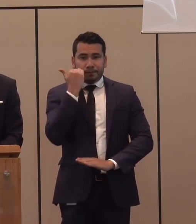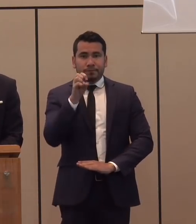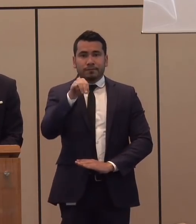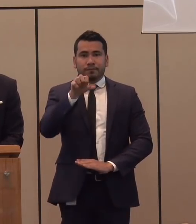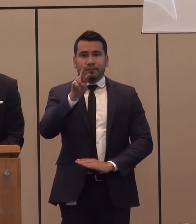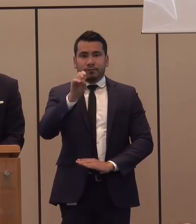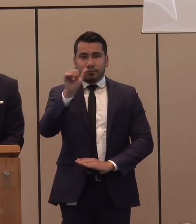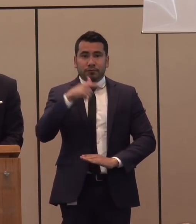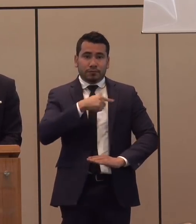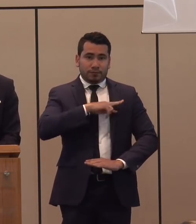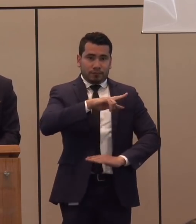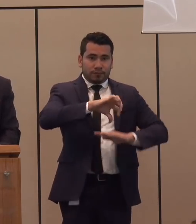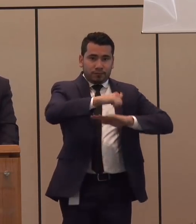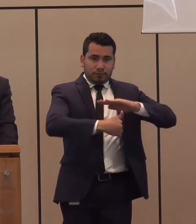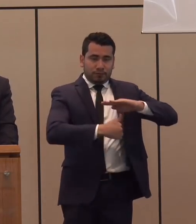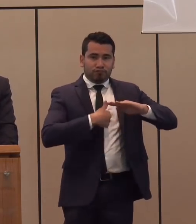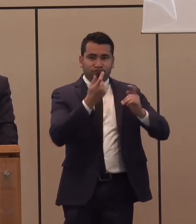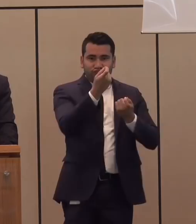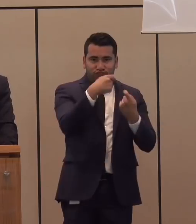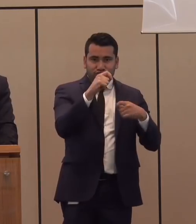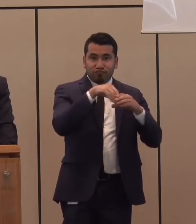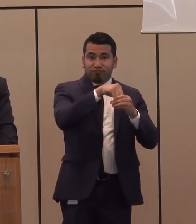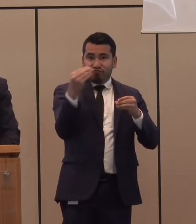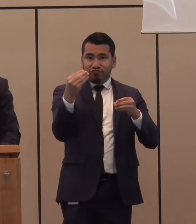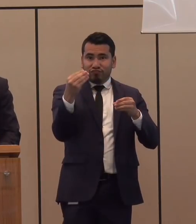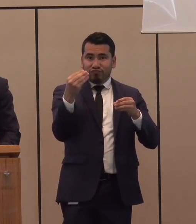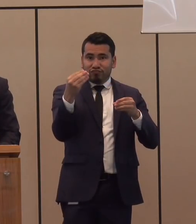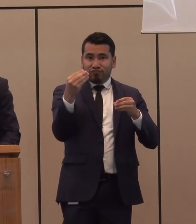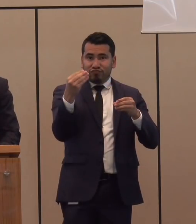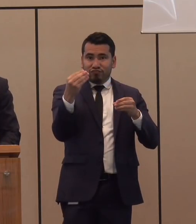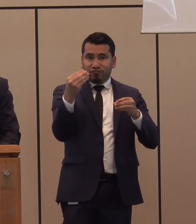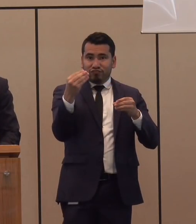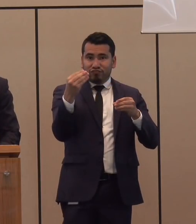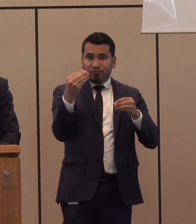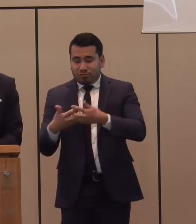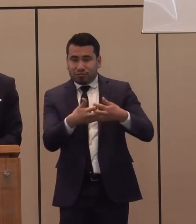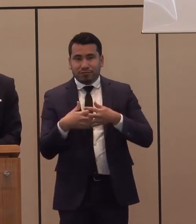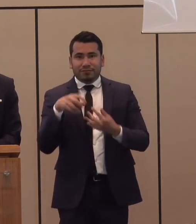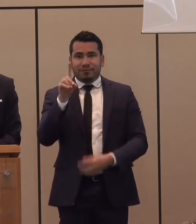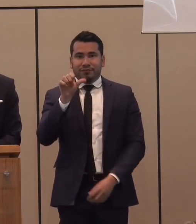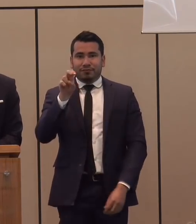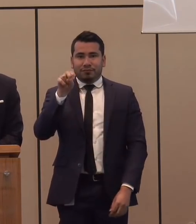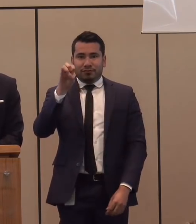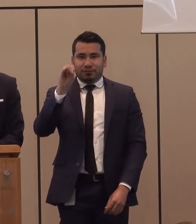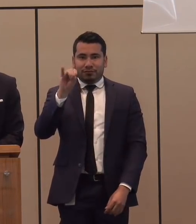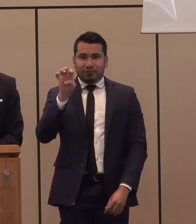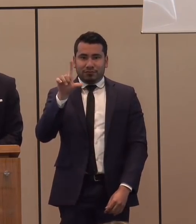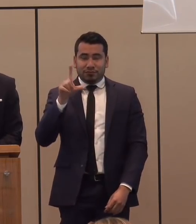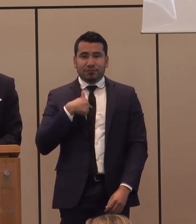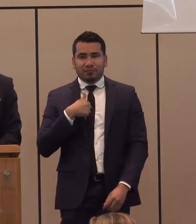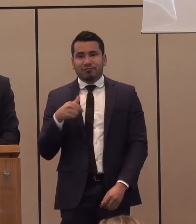de comercio exterior olga lucia lozano de desarrollo empresarial daniel arango y de turismo sandra jaguar taylor